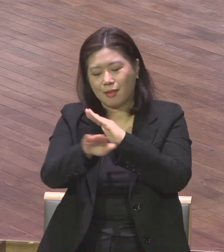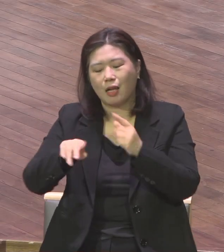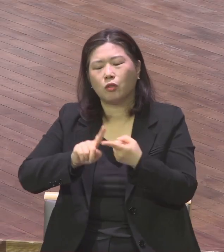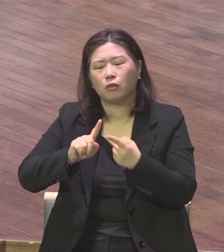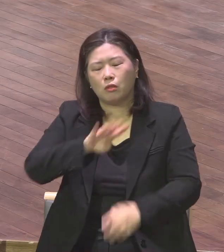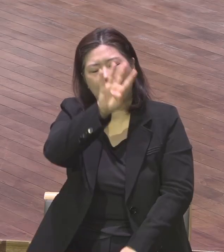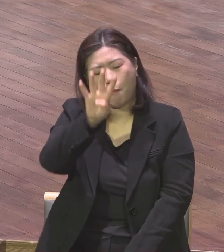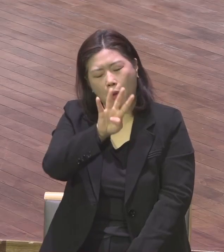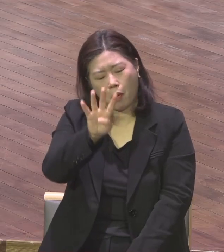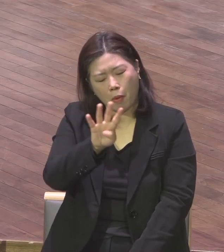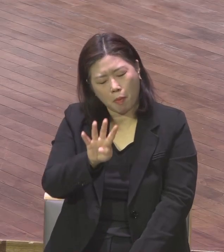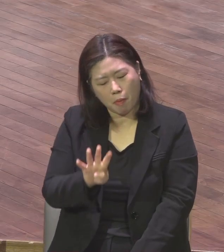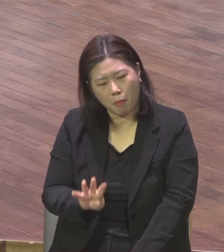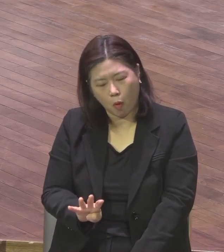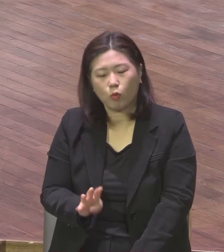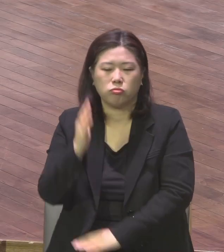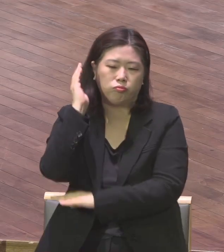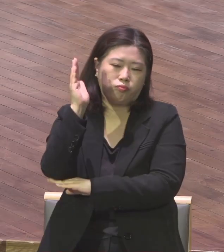어디에 있느냐?